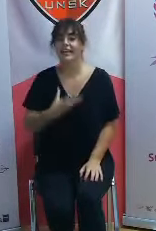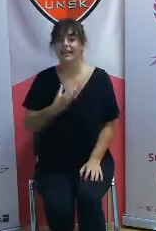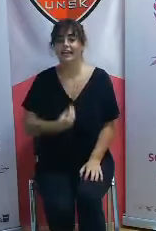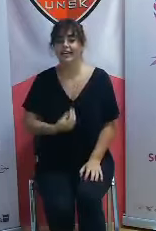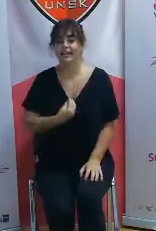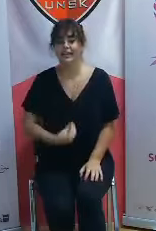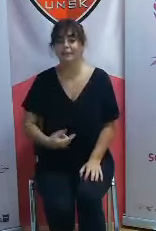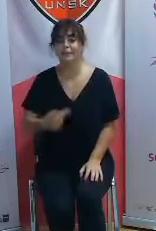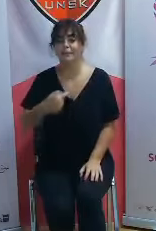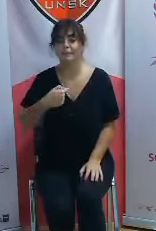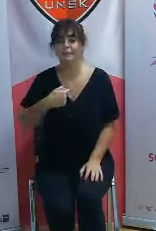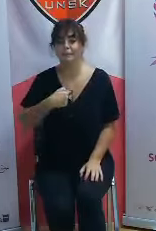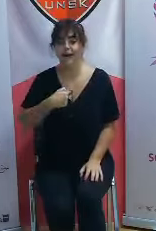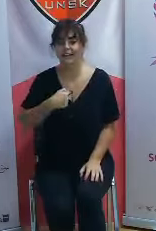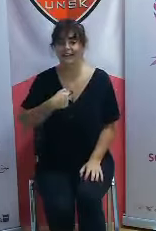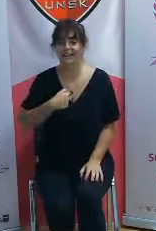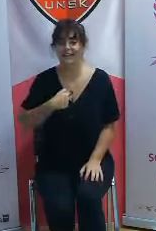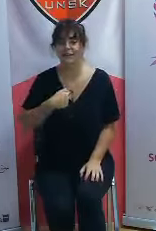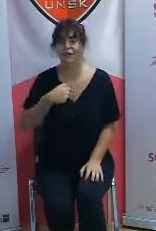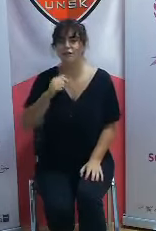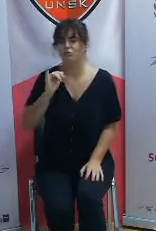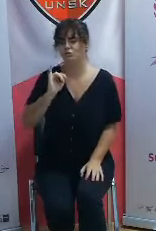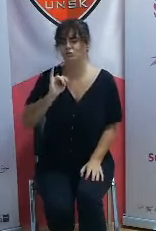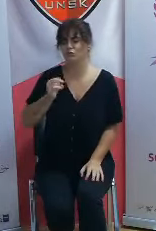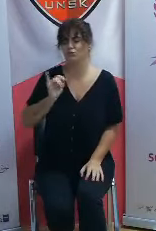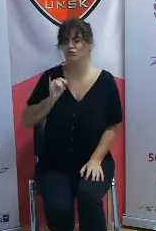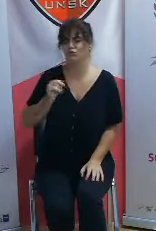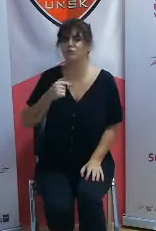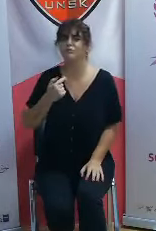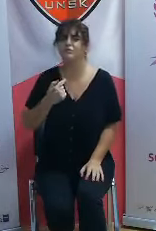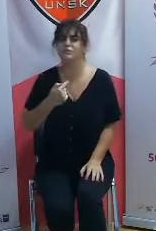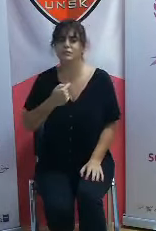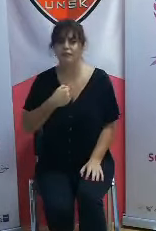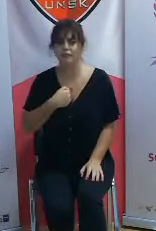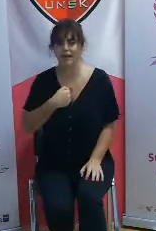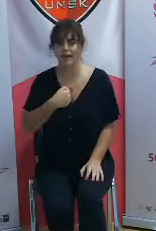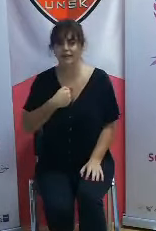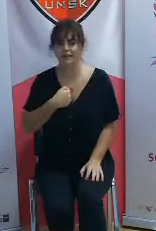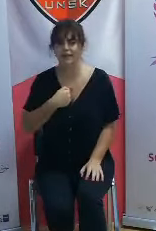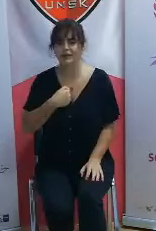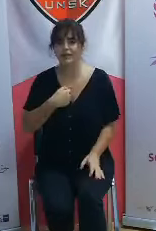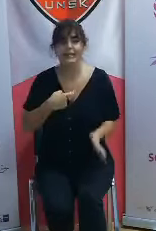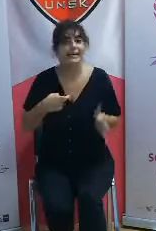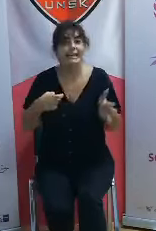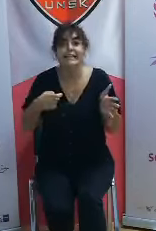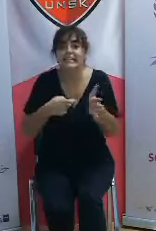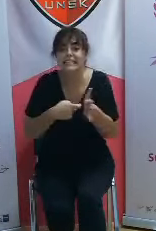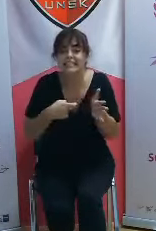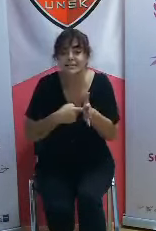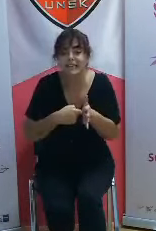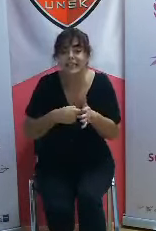İyiyim ben. Kötüyüm ben. İsmin